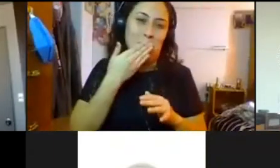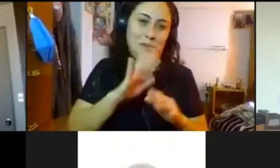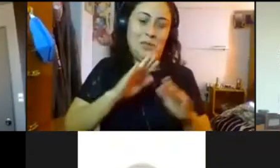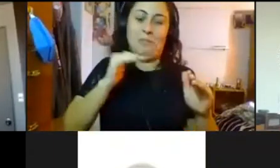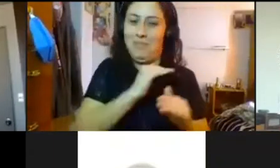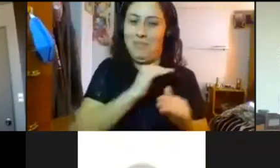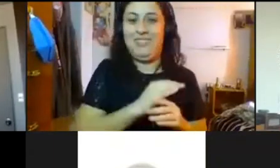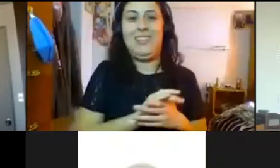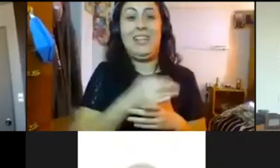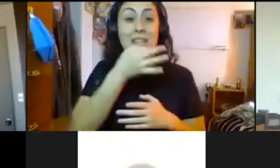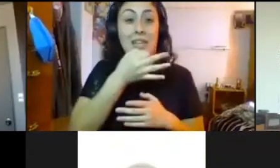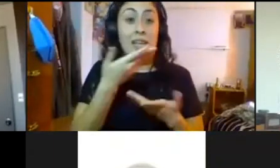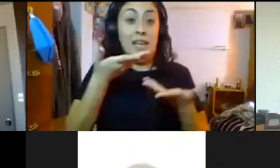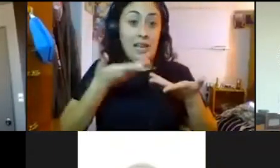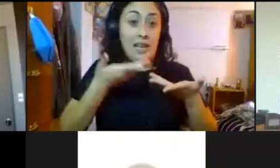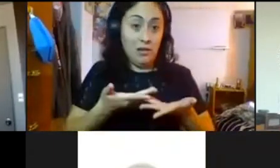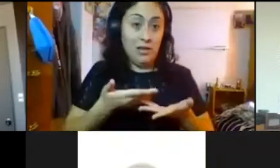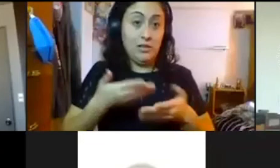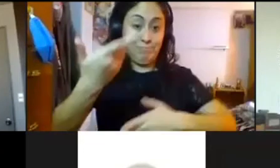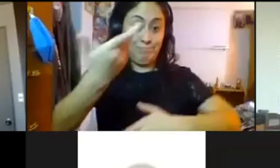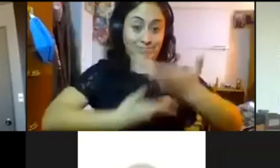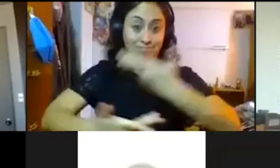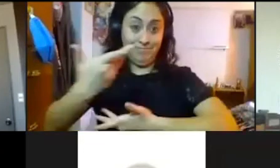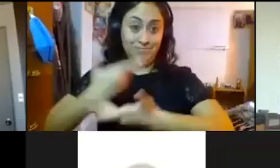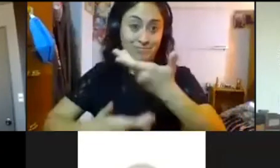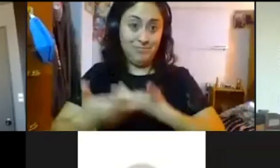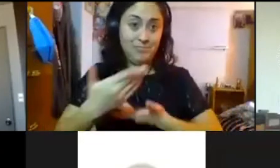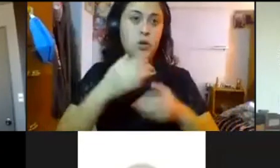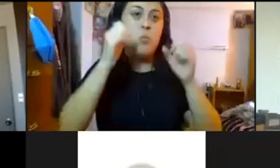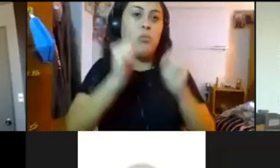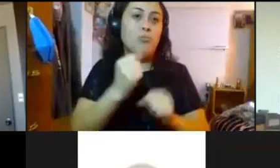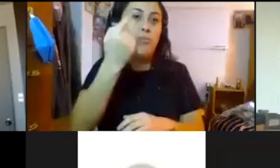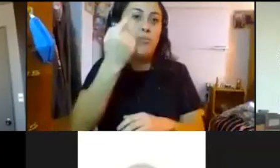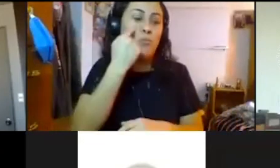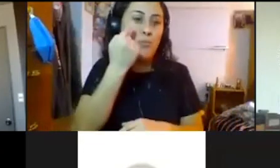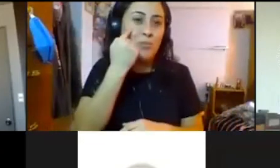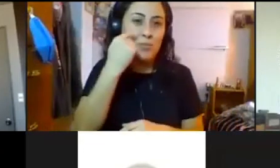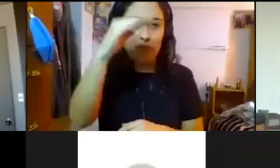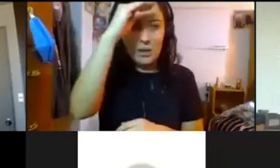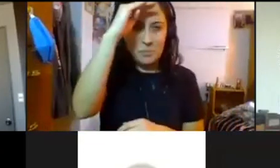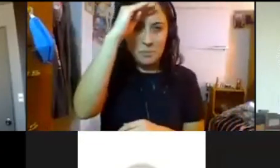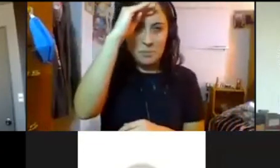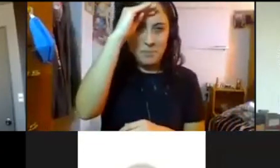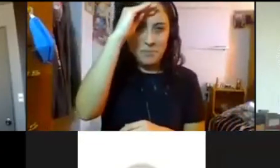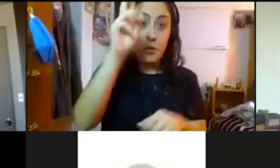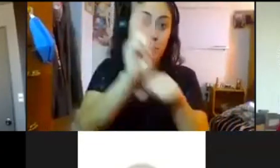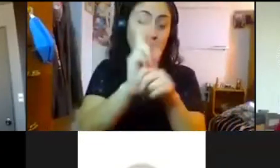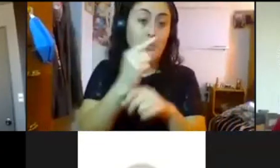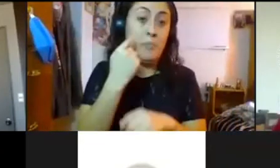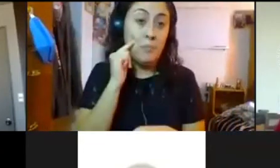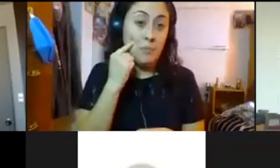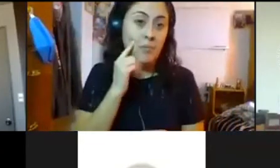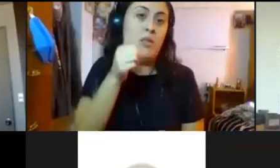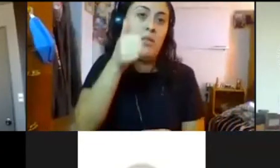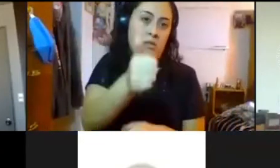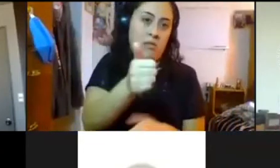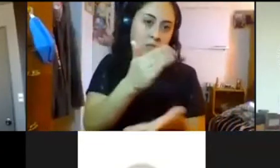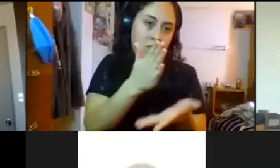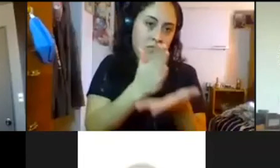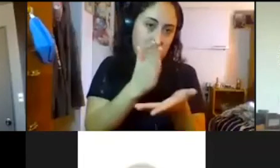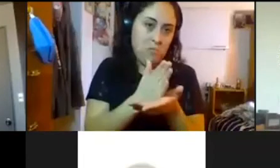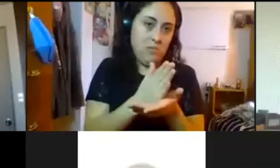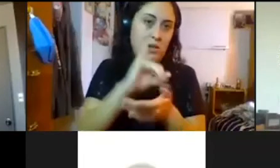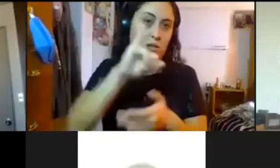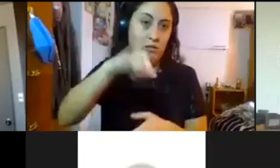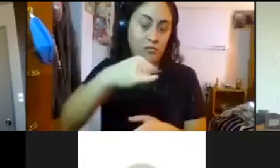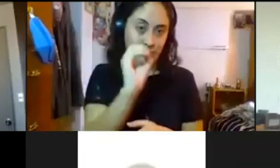conversatorio donde pudimos conocer la experiencia, ¿cierto?, de Juan Luis como director de la Escuela Jorge